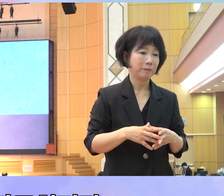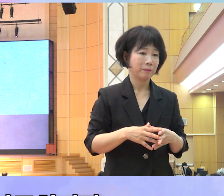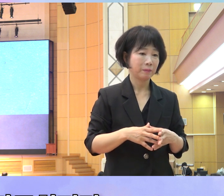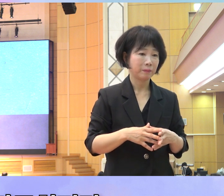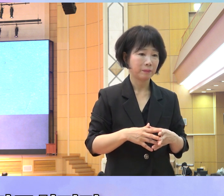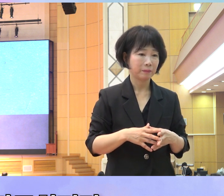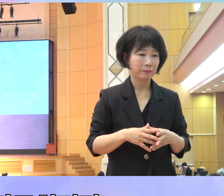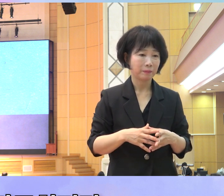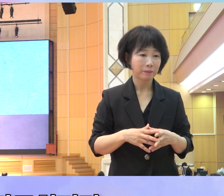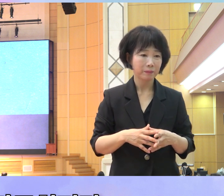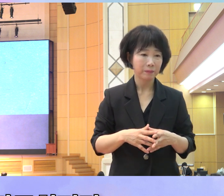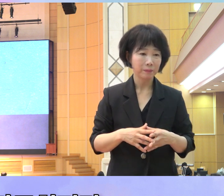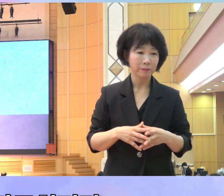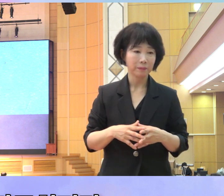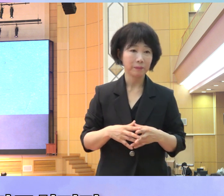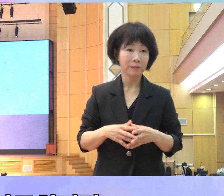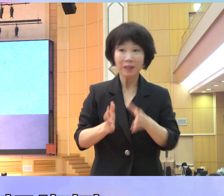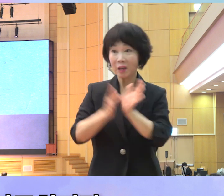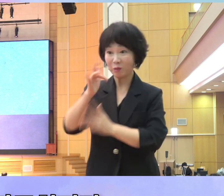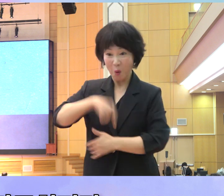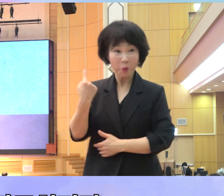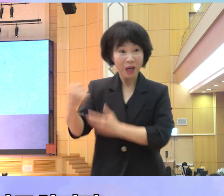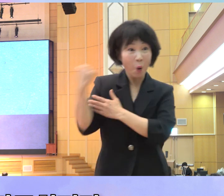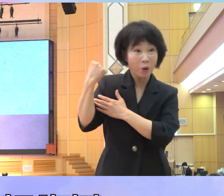것을 항상 원하시는 분.